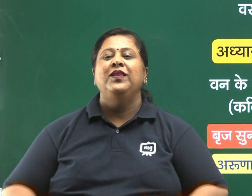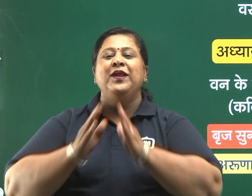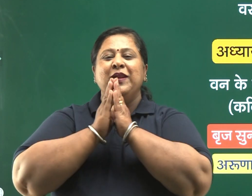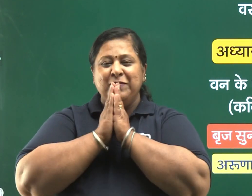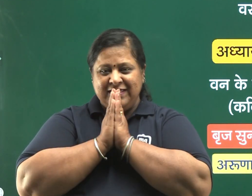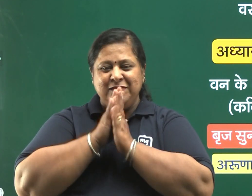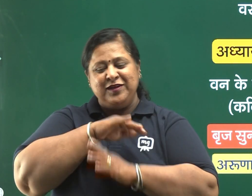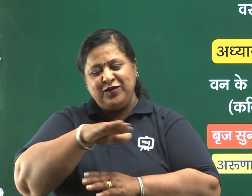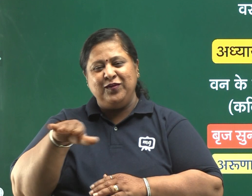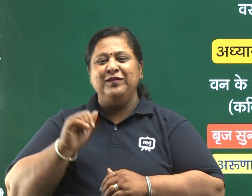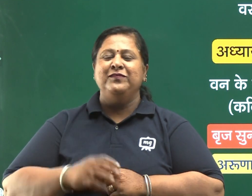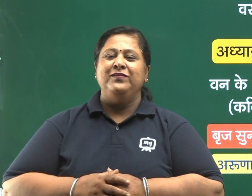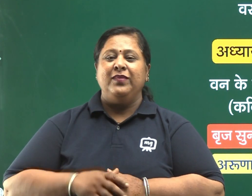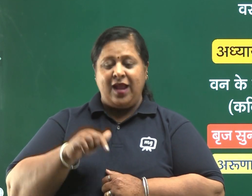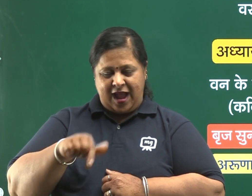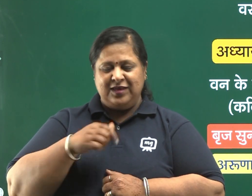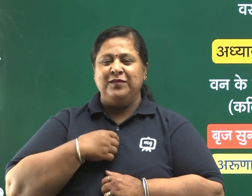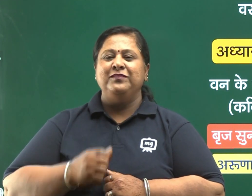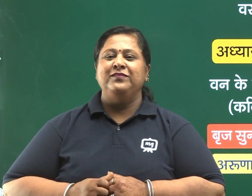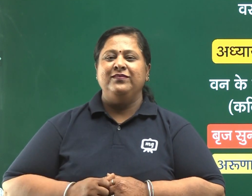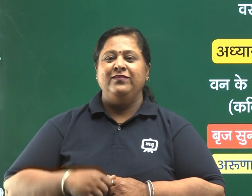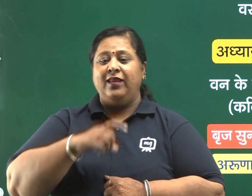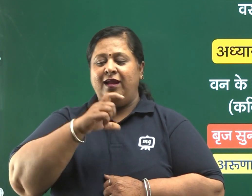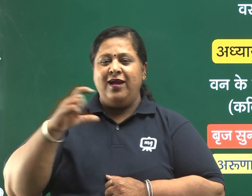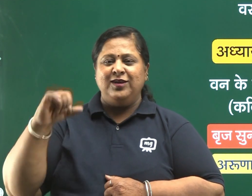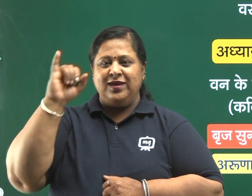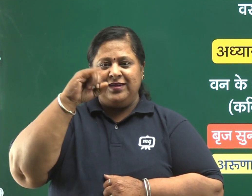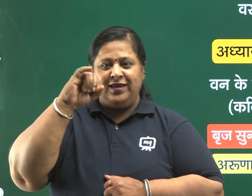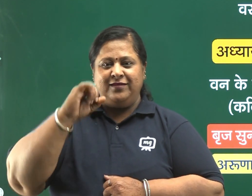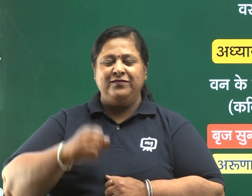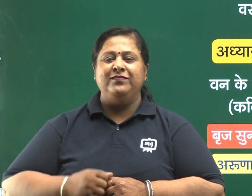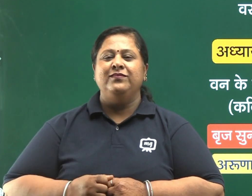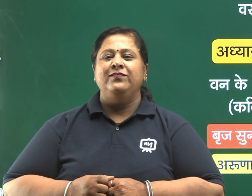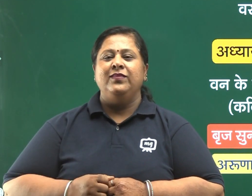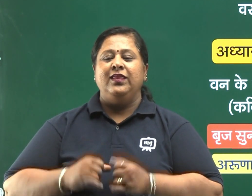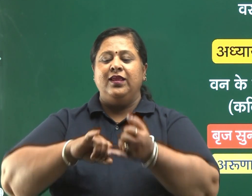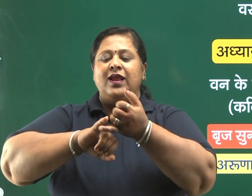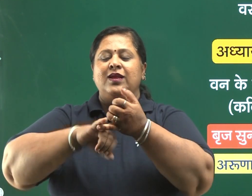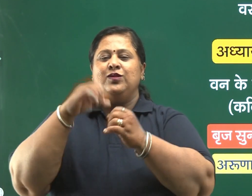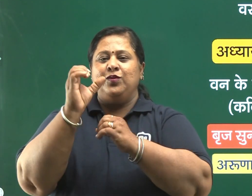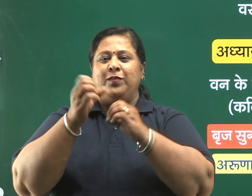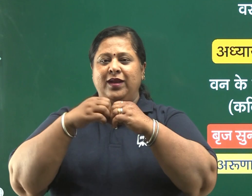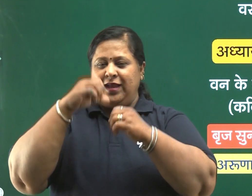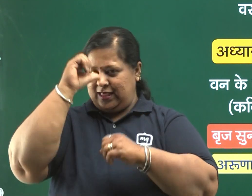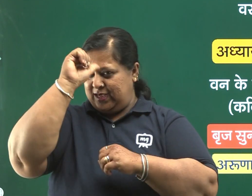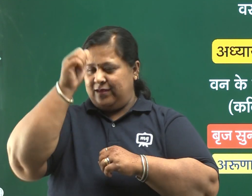नमस्ते बच्चों, आज हम कक्षा 6 विषय हिंदी